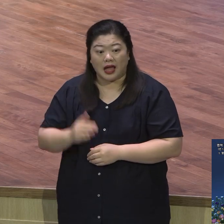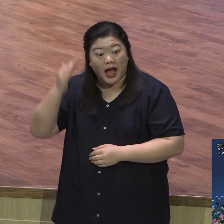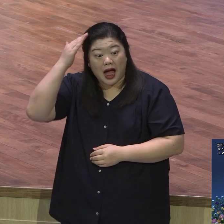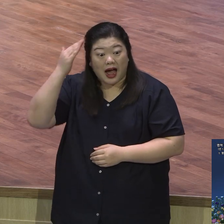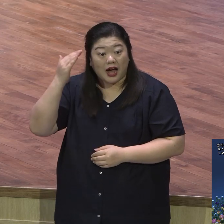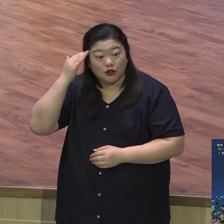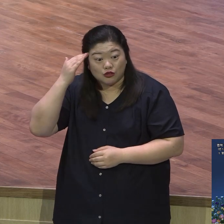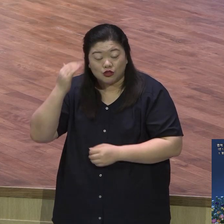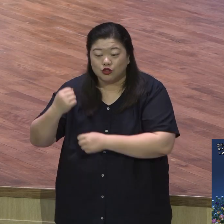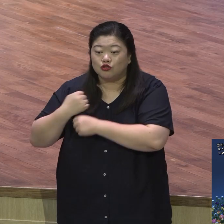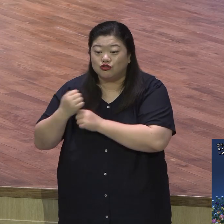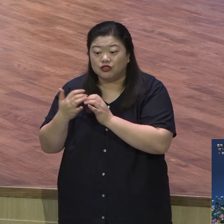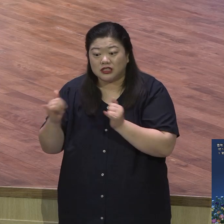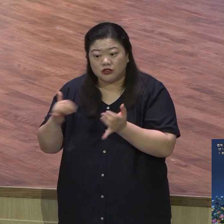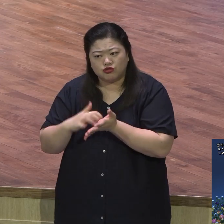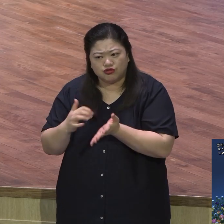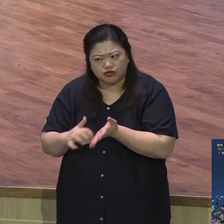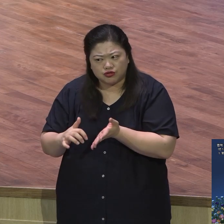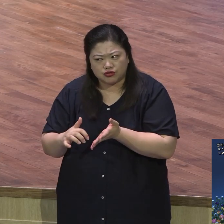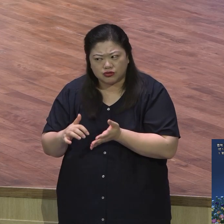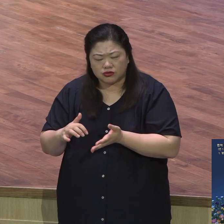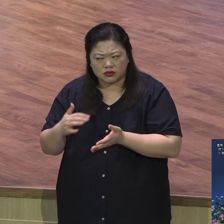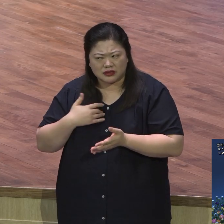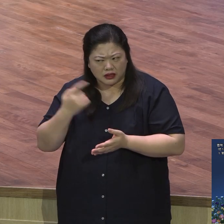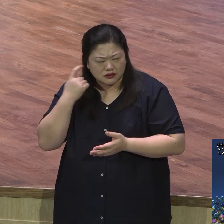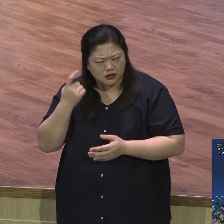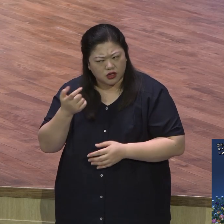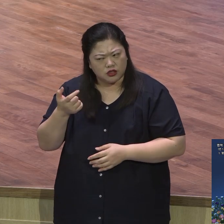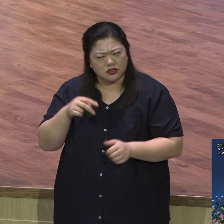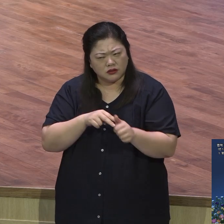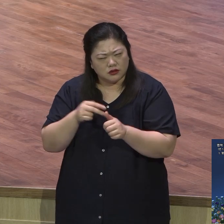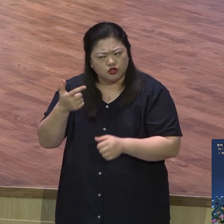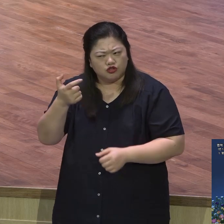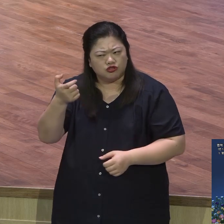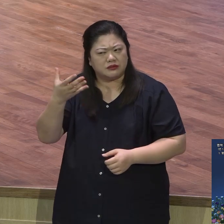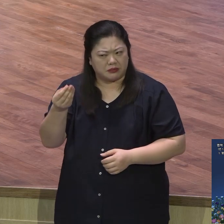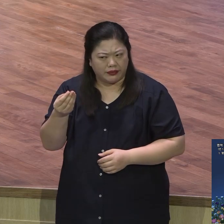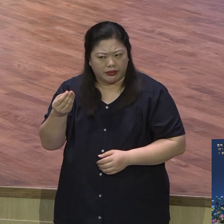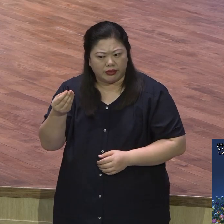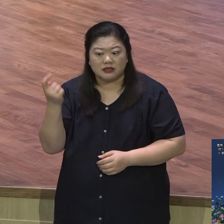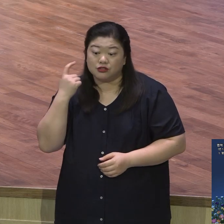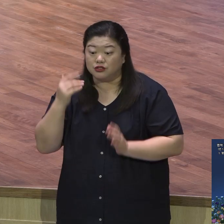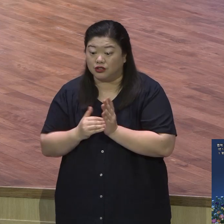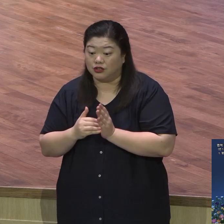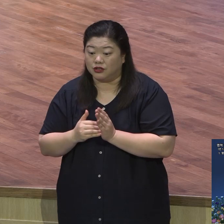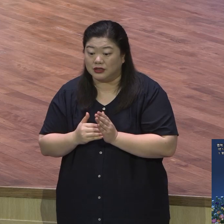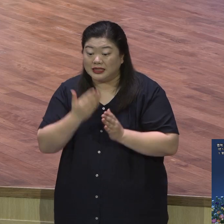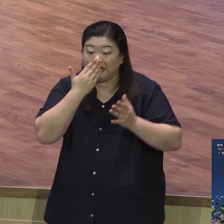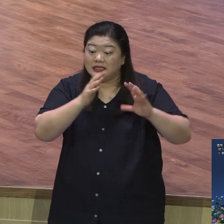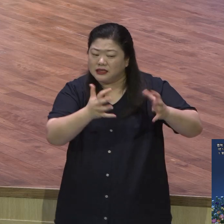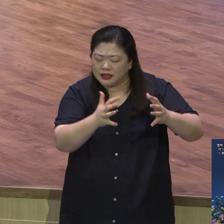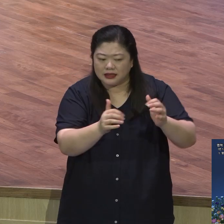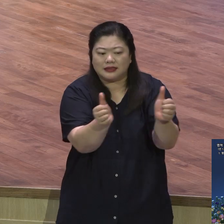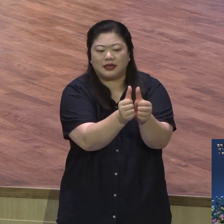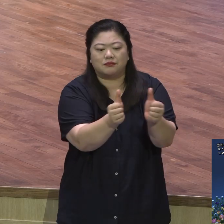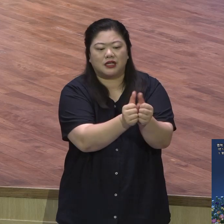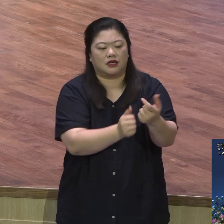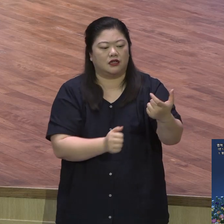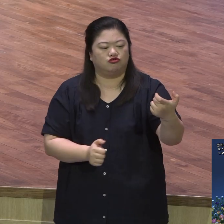잘 모르겠는데 왔다 갔다 사서 60만 군대라 그럽니다. 60만. 똑같아요. 이스라엘 백성들이 그 당시에 60만이었어요.